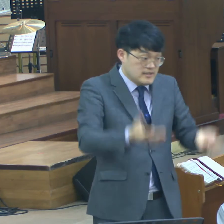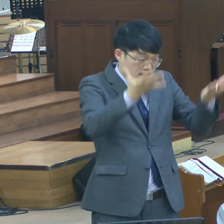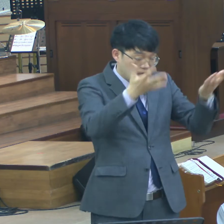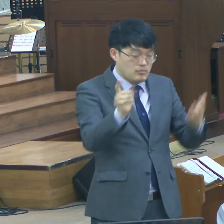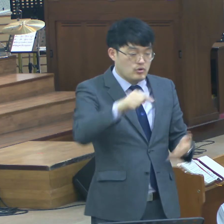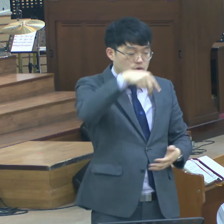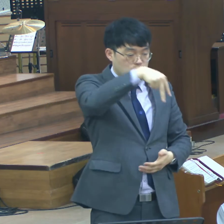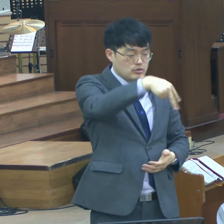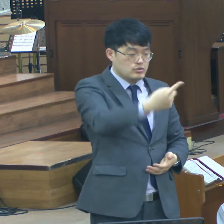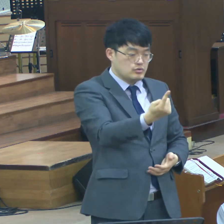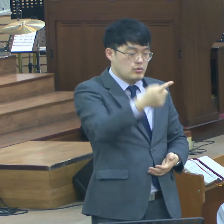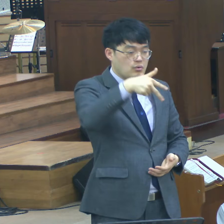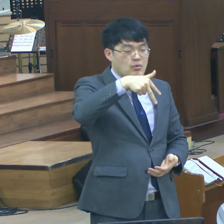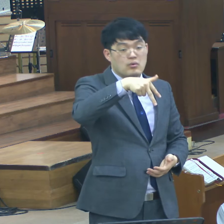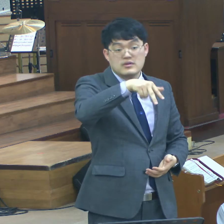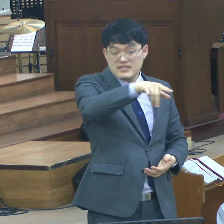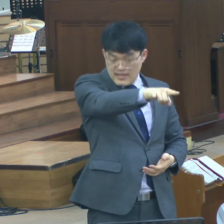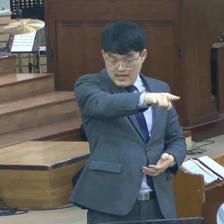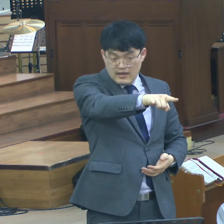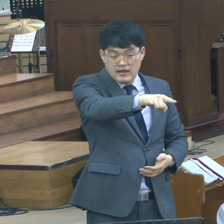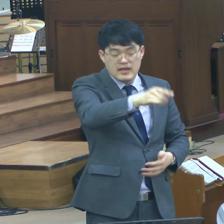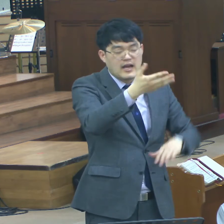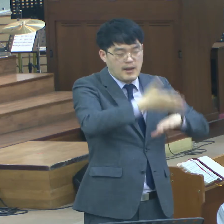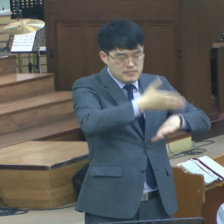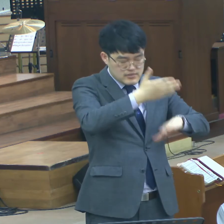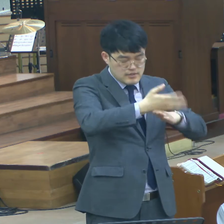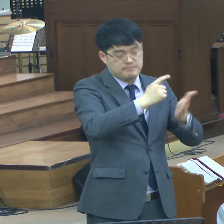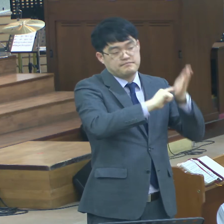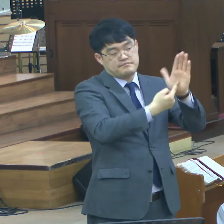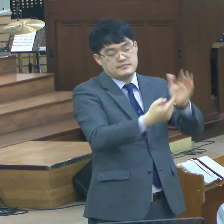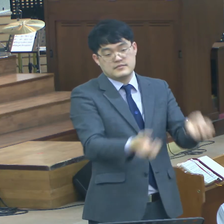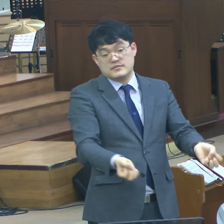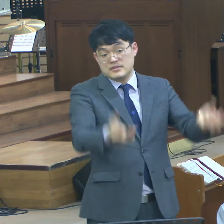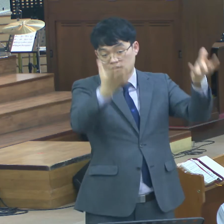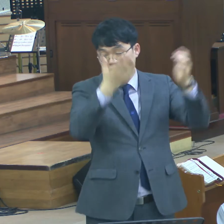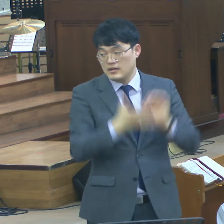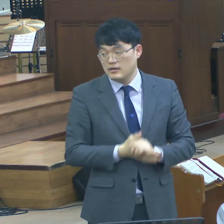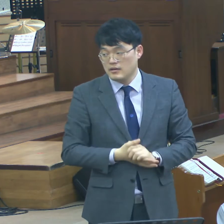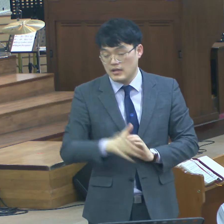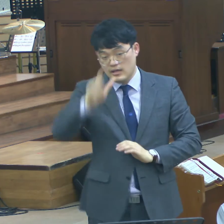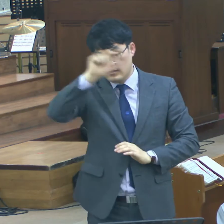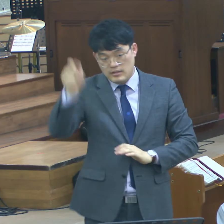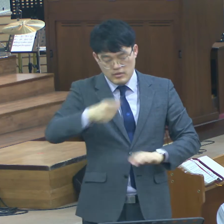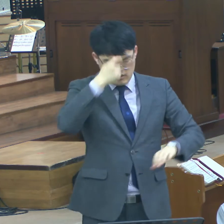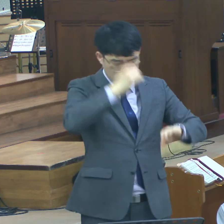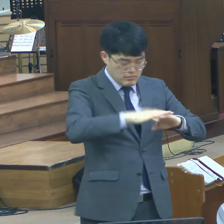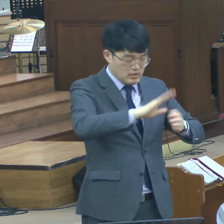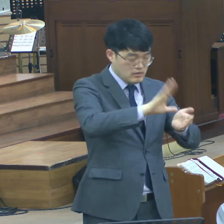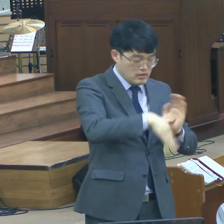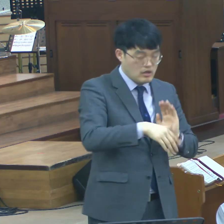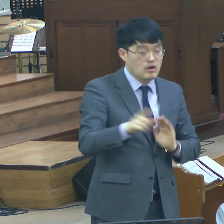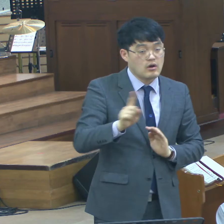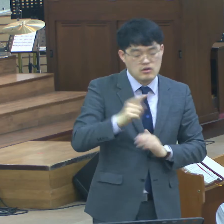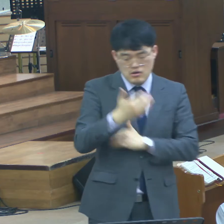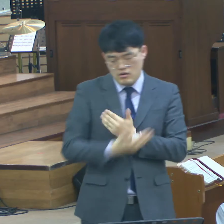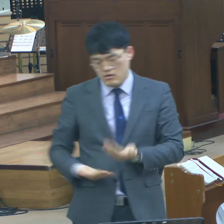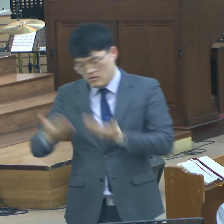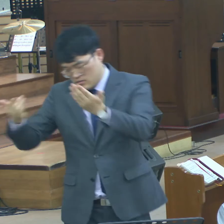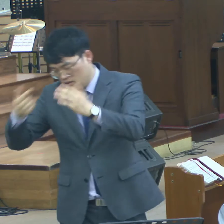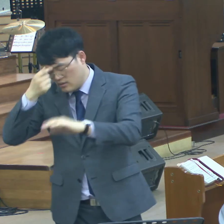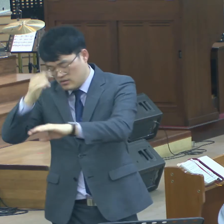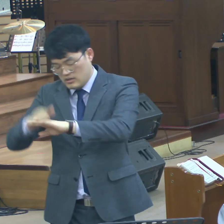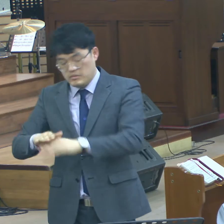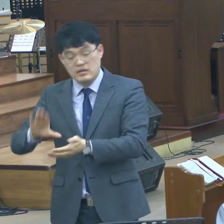새벽 예배 드릴 때, 헌신 예배 드릴 때, 어떤 교회는 헌신 예배 때 헌금을 안 해요. 그러면